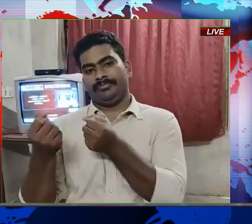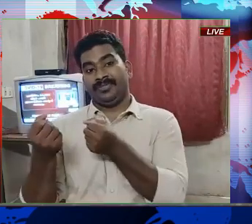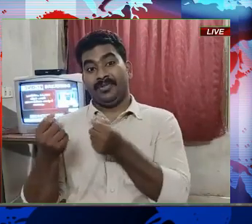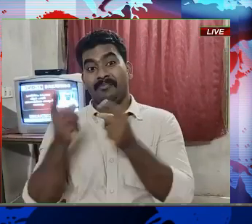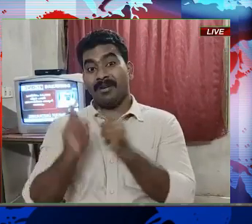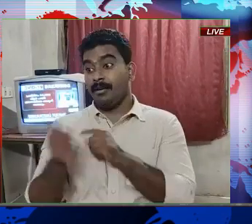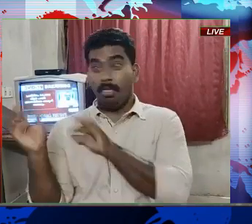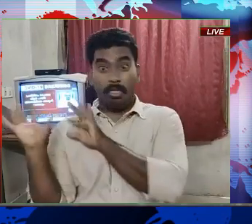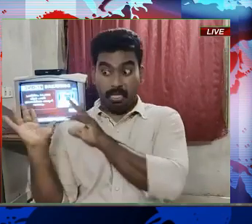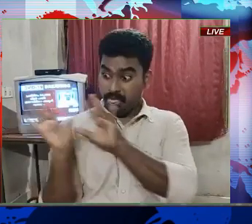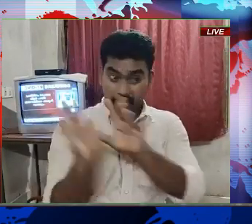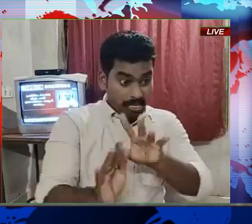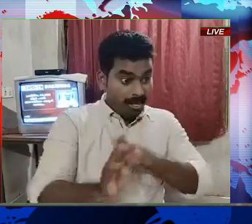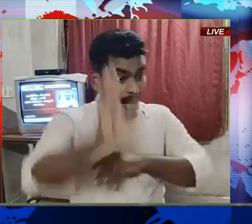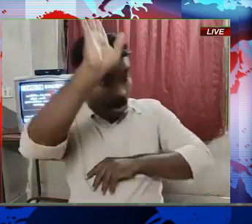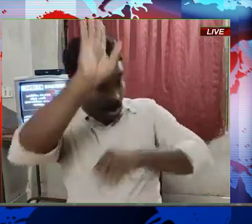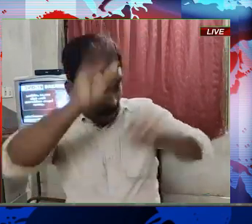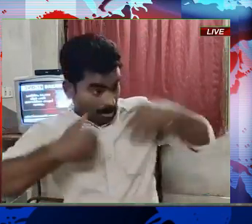ആൾക്കൂട്ടം